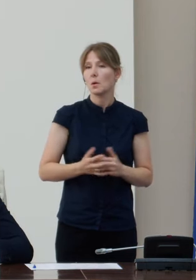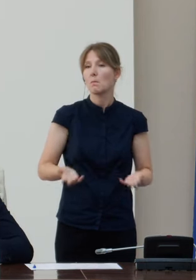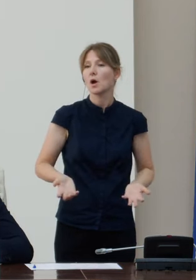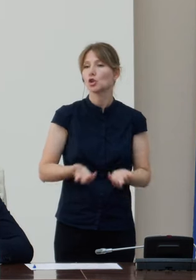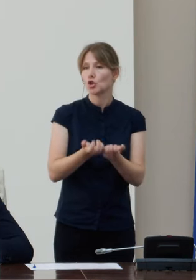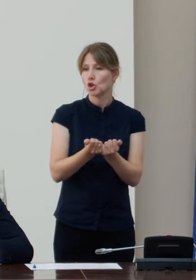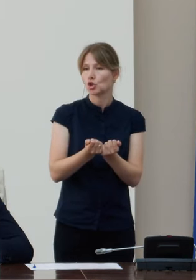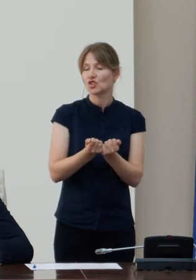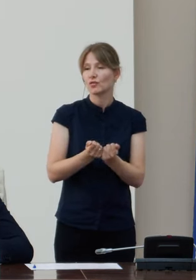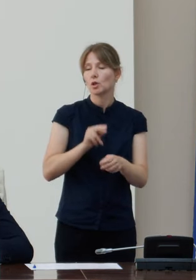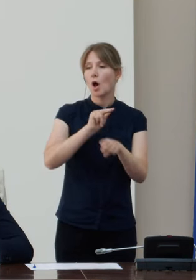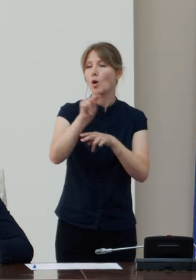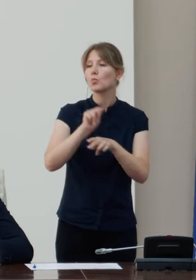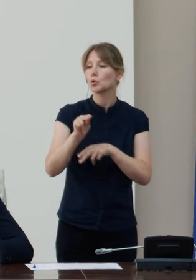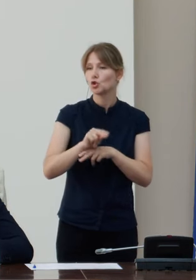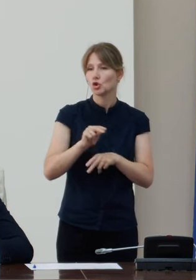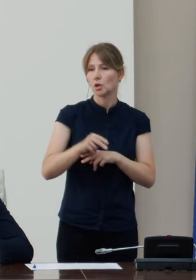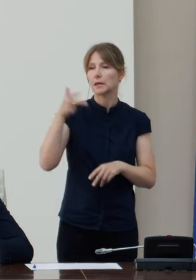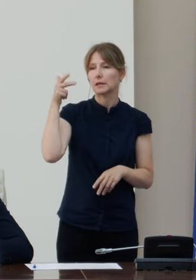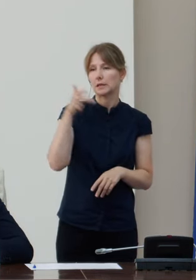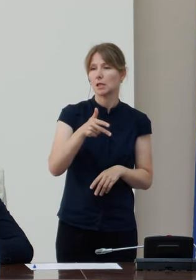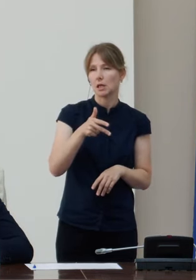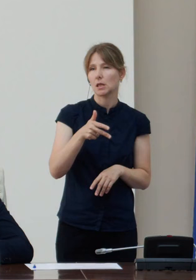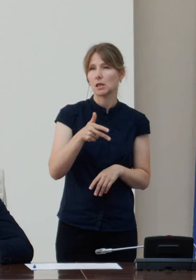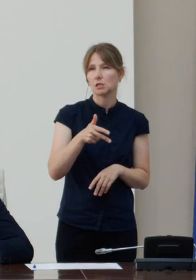sprijină instruirea a aproximativ 3.000 de